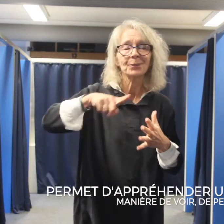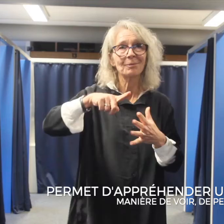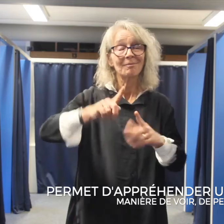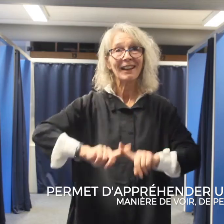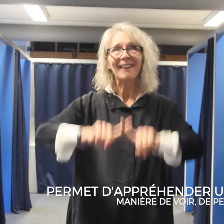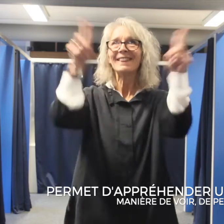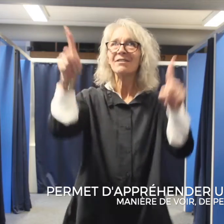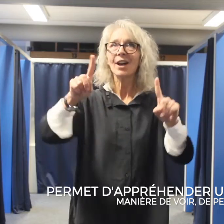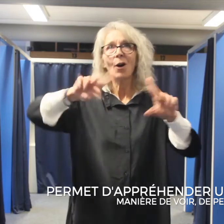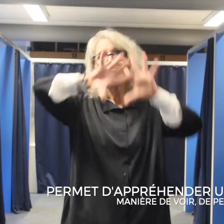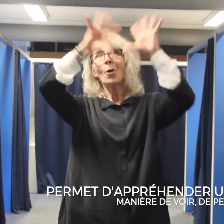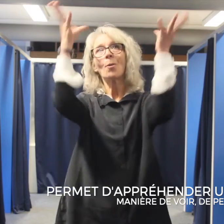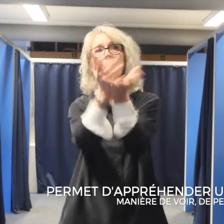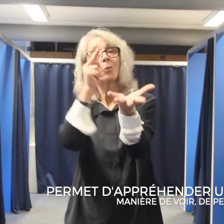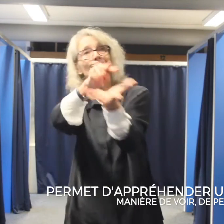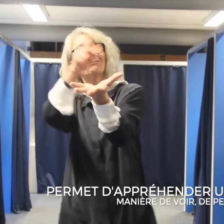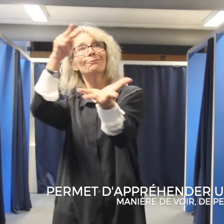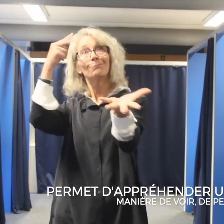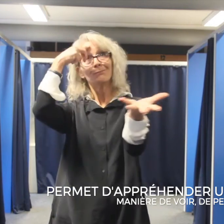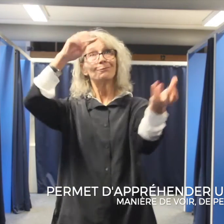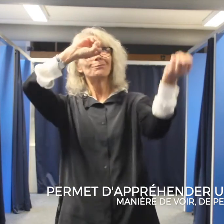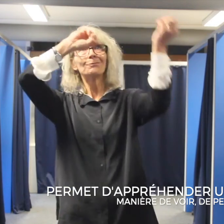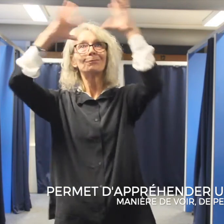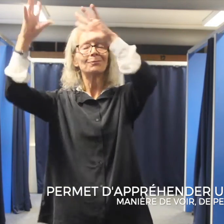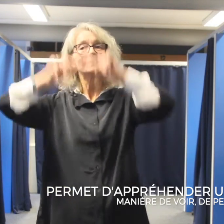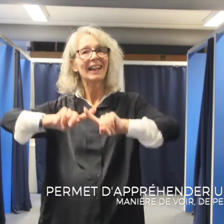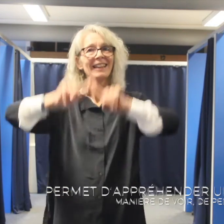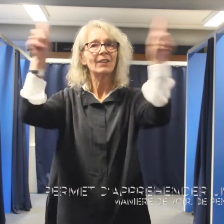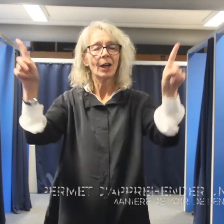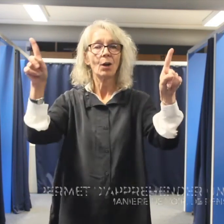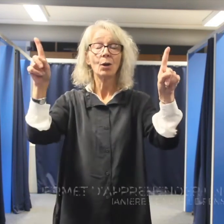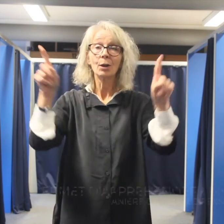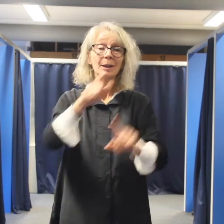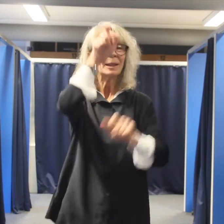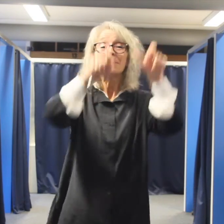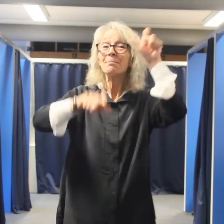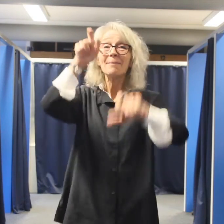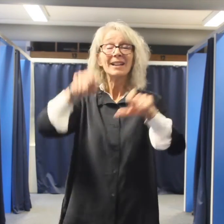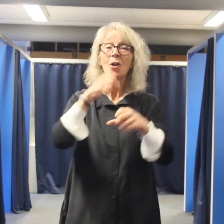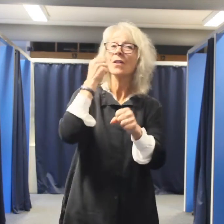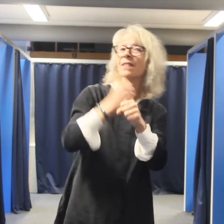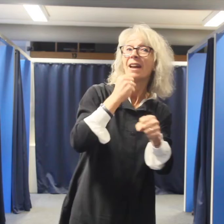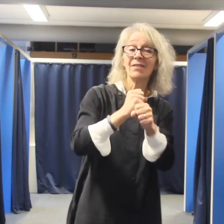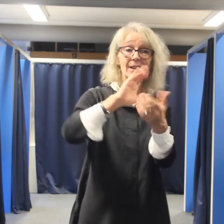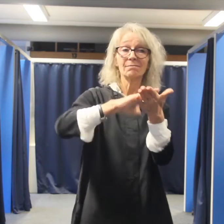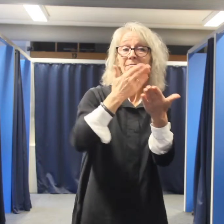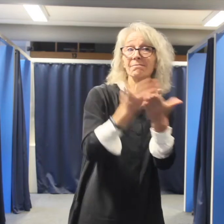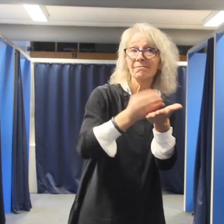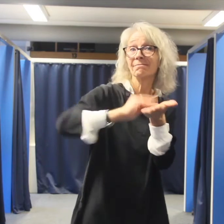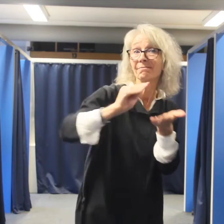au monde. Les traducteurs et les interprètes ont un travail riche et varié du fait